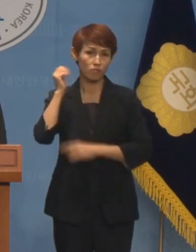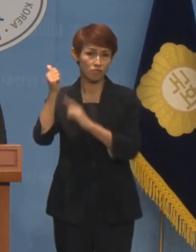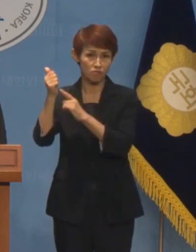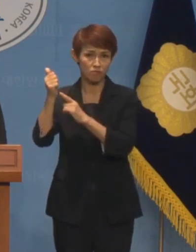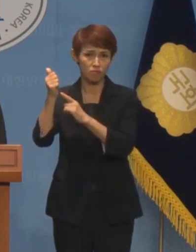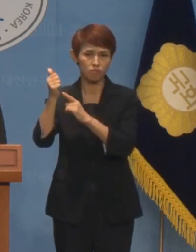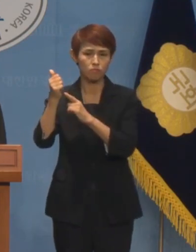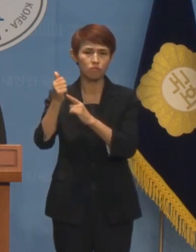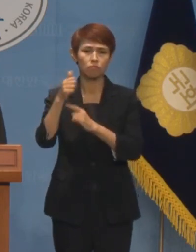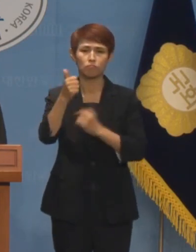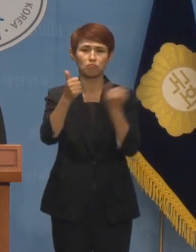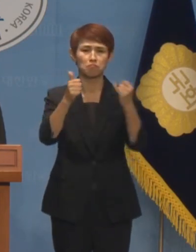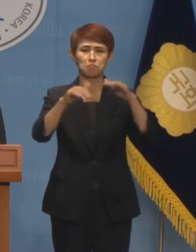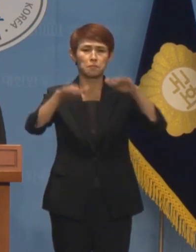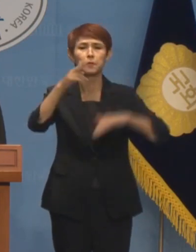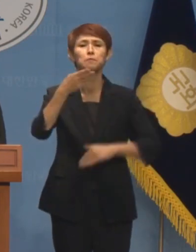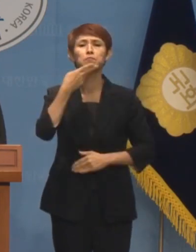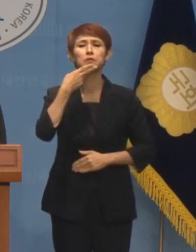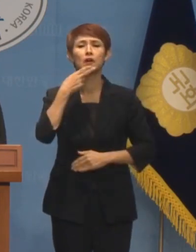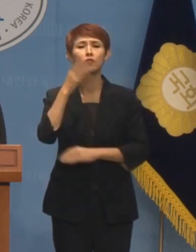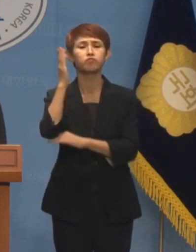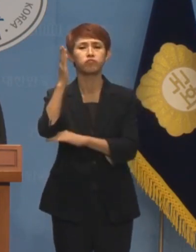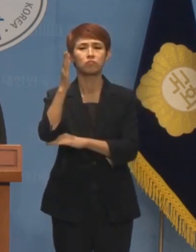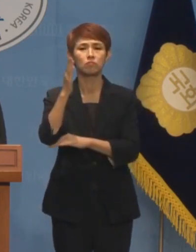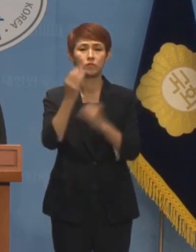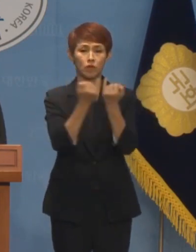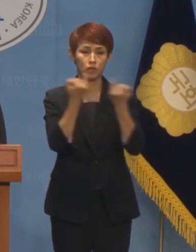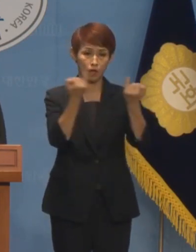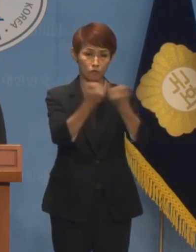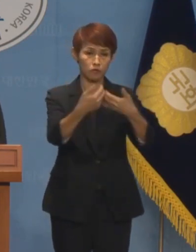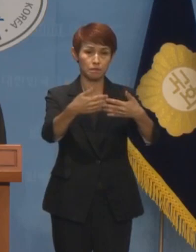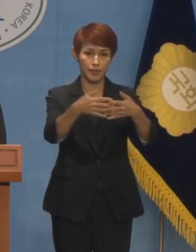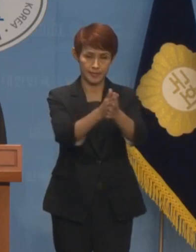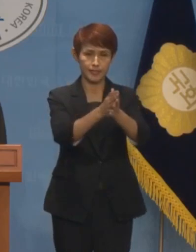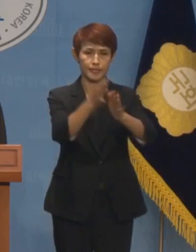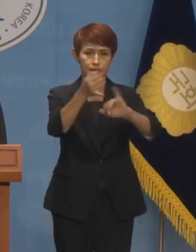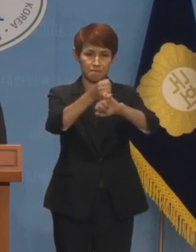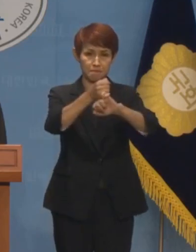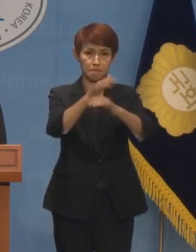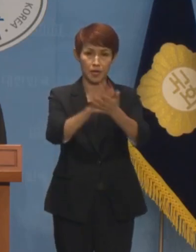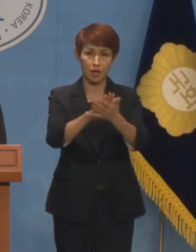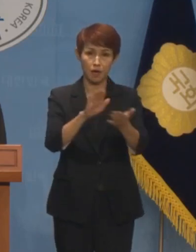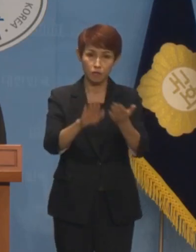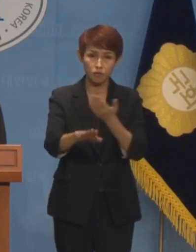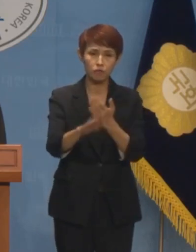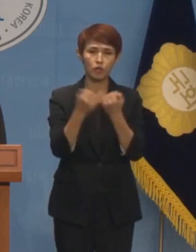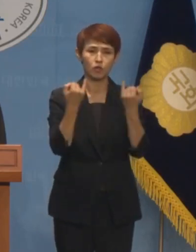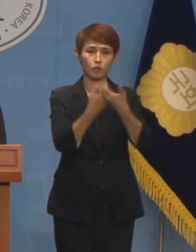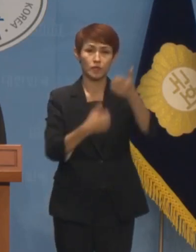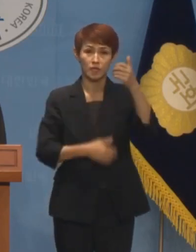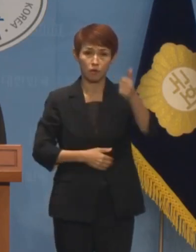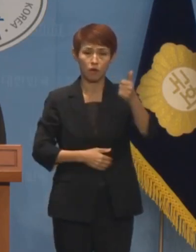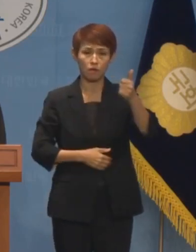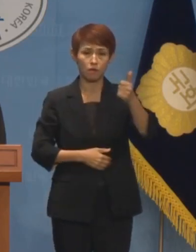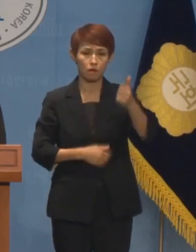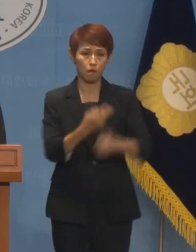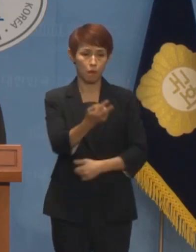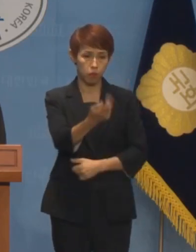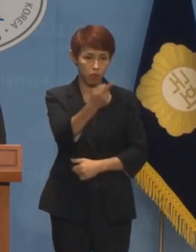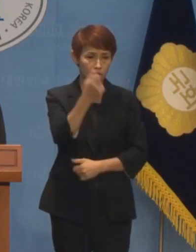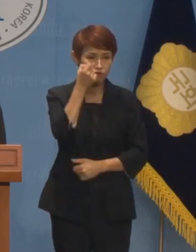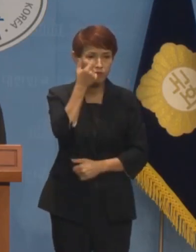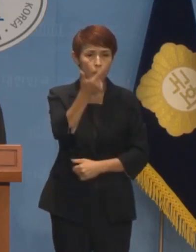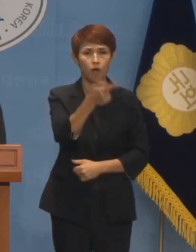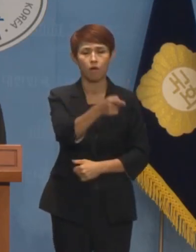구조적 성차별은 없다며 여가부 폐지를 공약한 후 여성가족부 장관은 6개월째